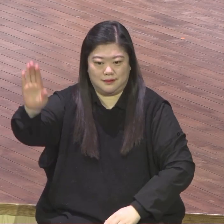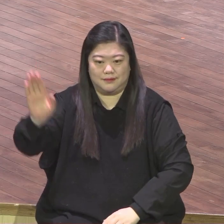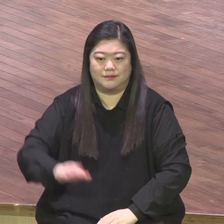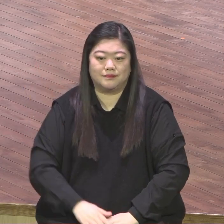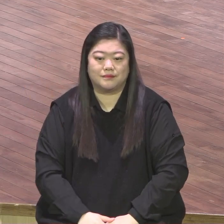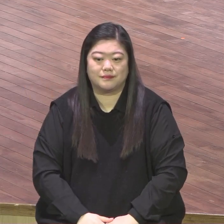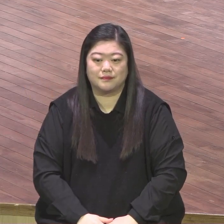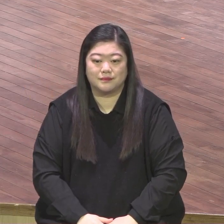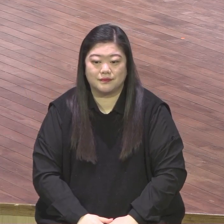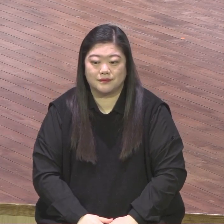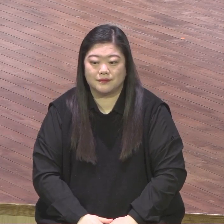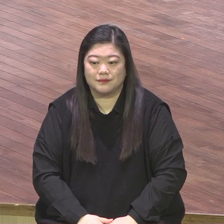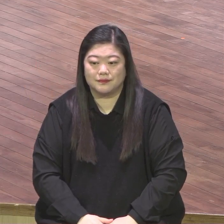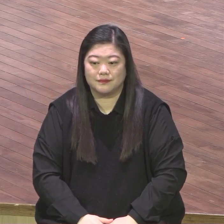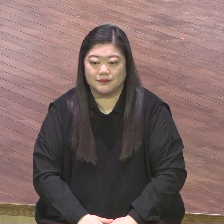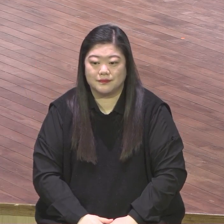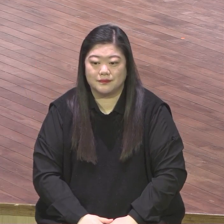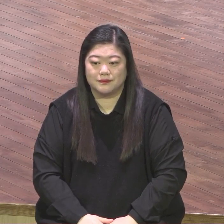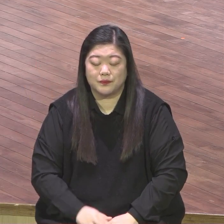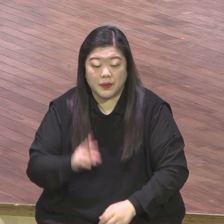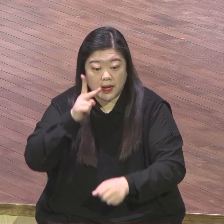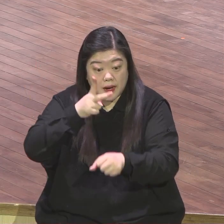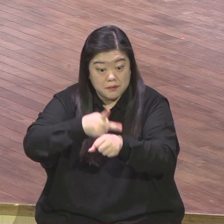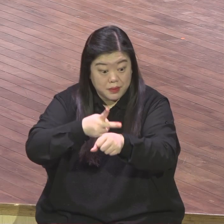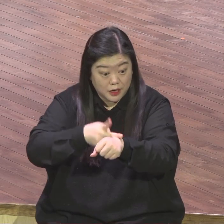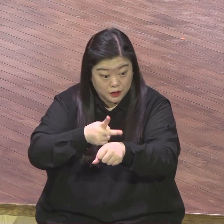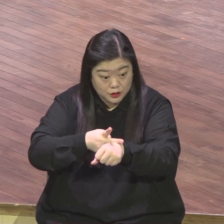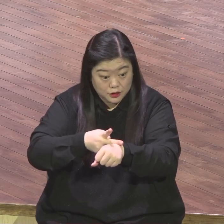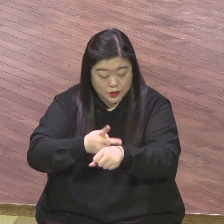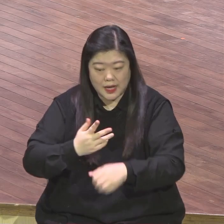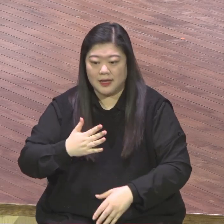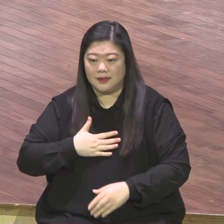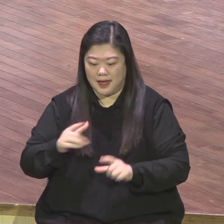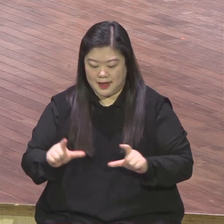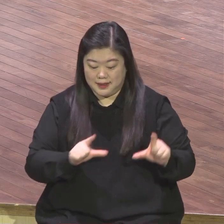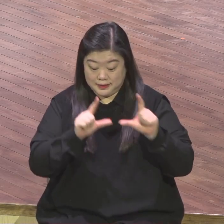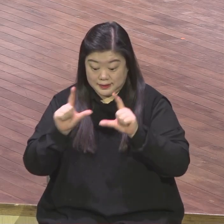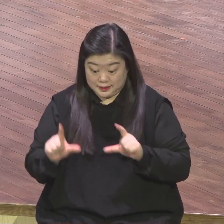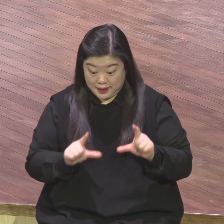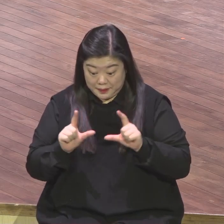사도 바울은 자기 인생의 절대 목표가 그리스도 예수께